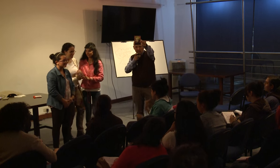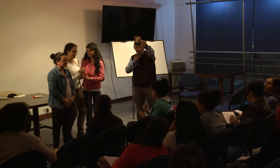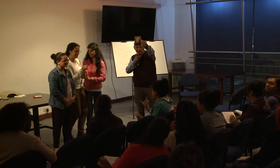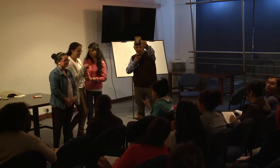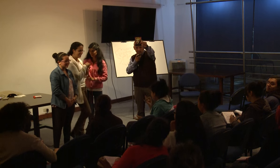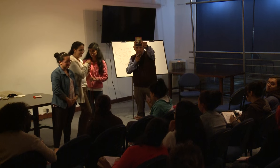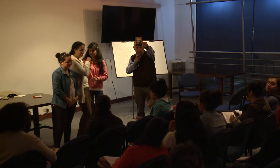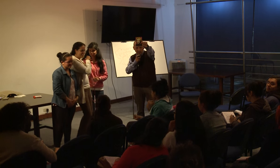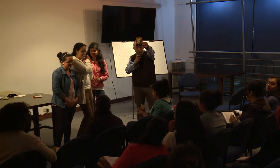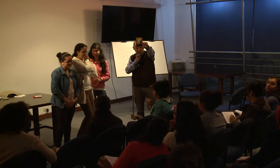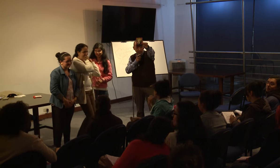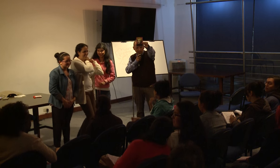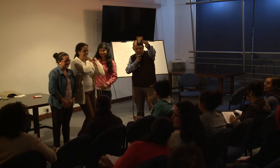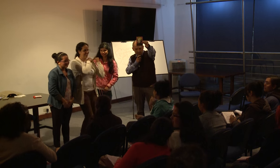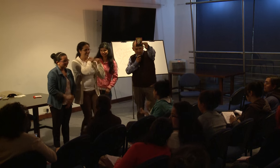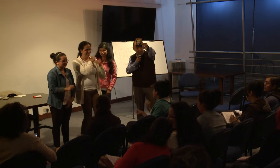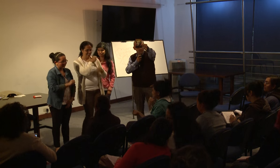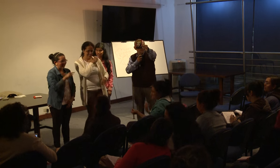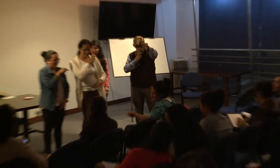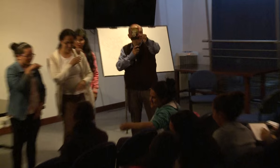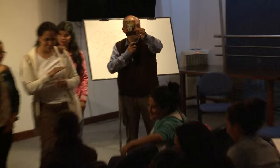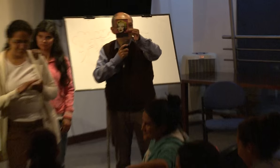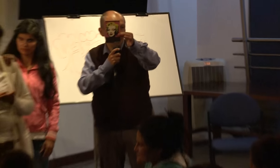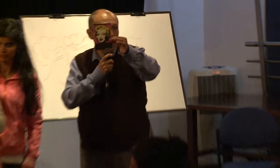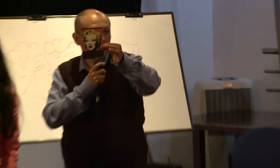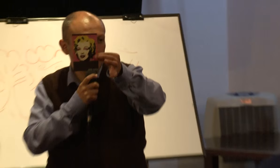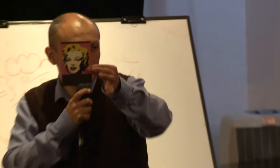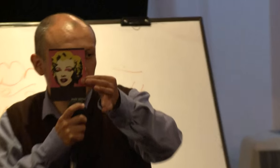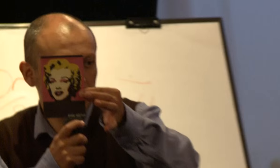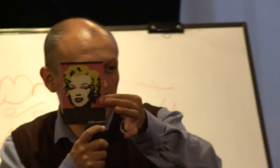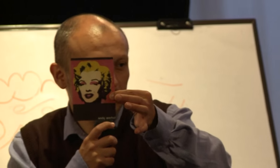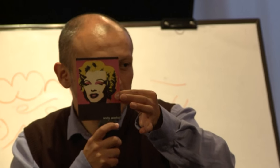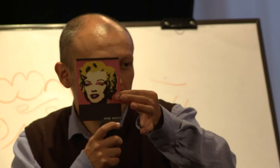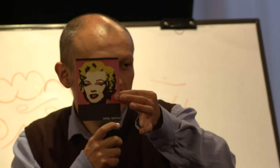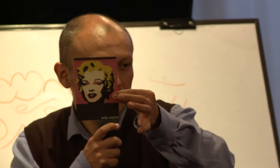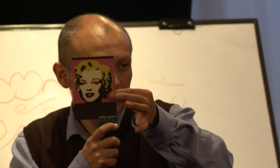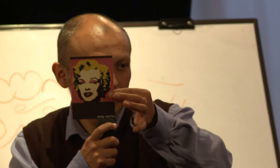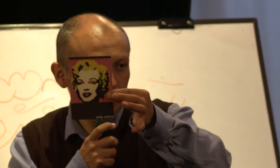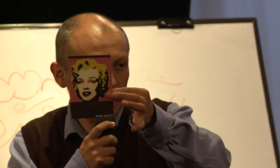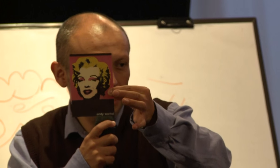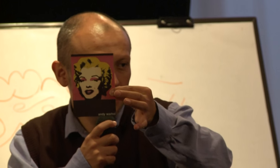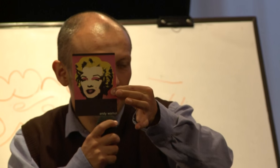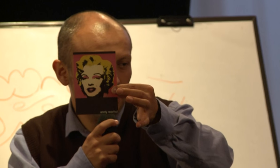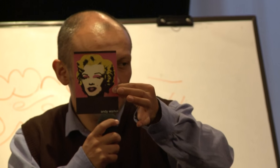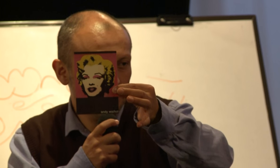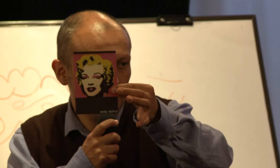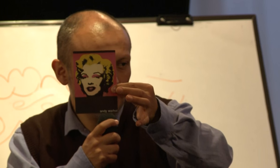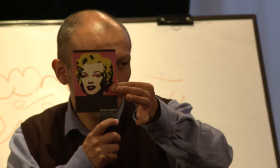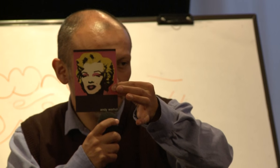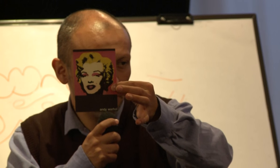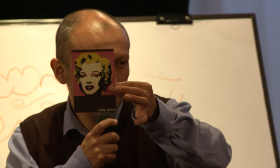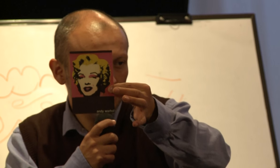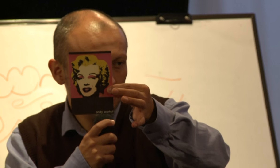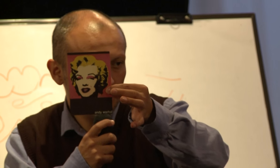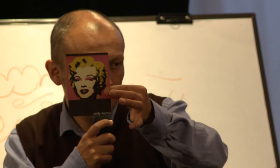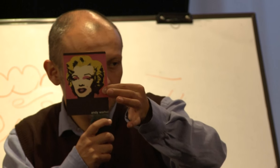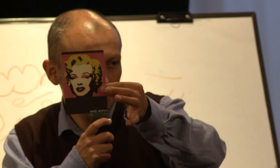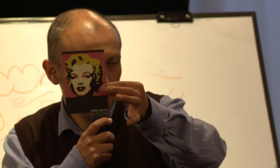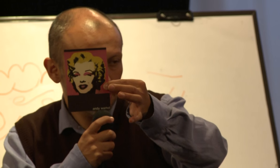¿Imagen para la cámara? Esta es la imagen de Marilyn. Pop art, exactamente. ¿Ya la encontraste? Marilyn de Andy Warhol.